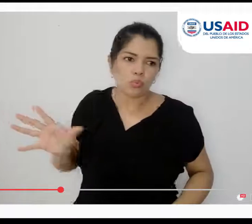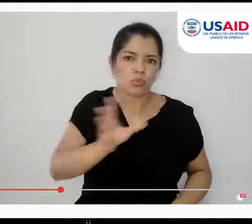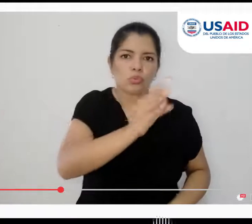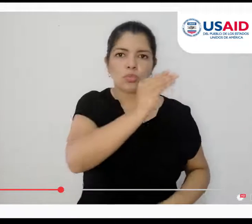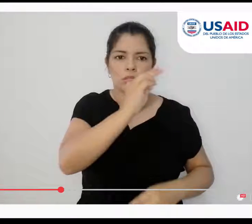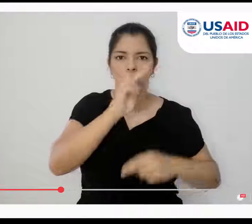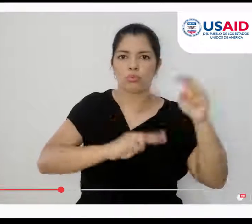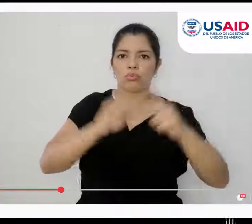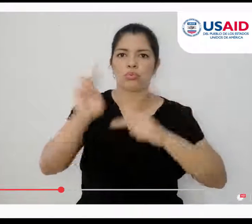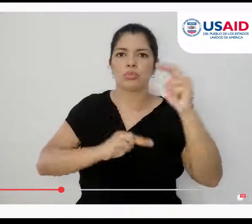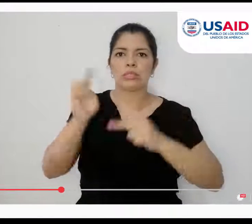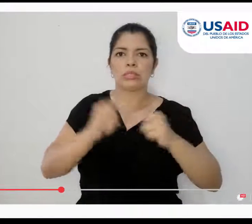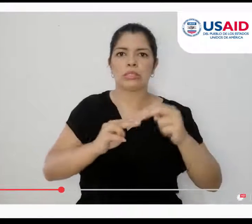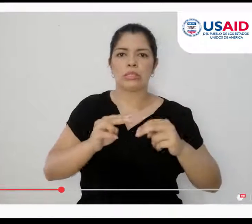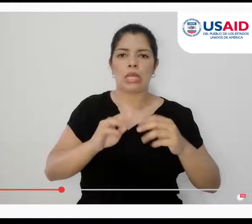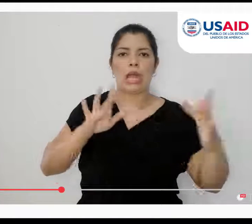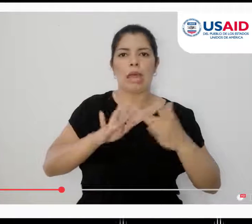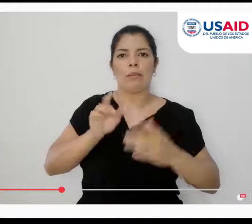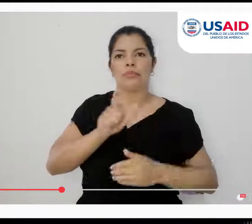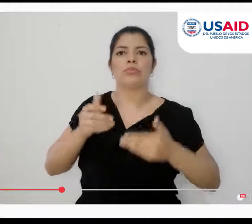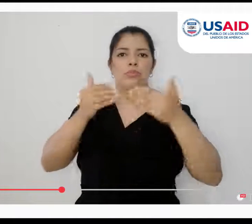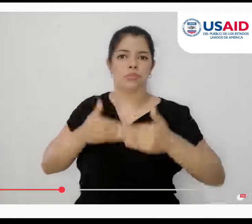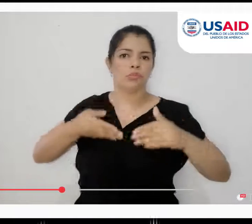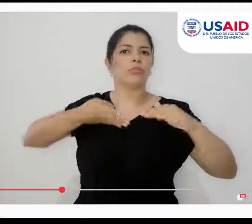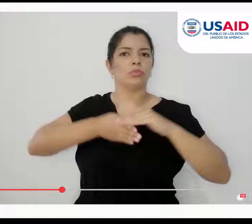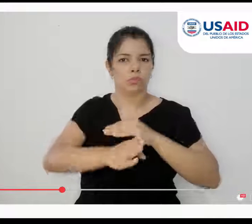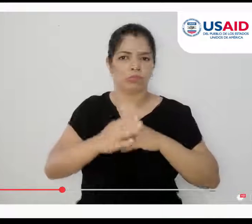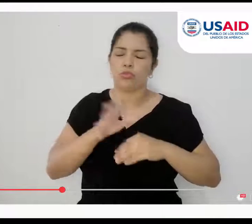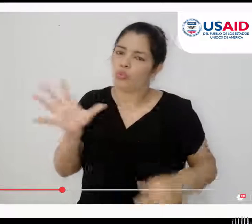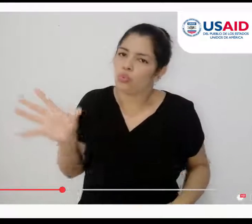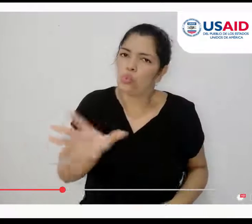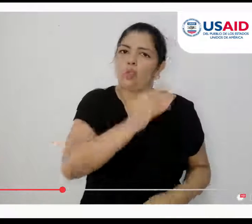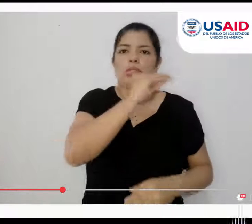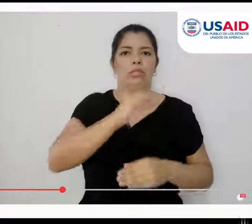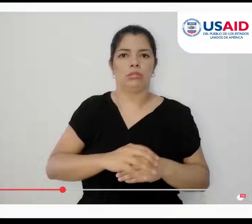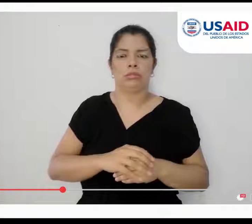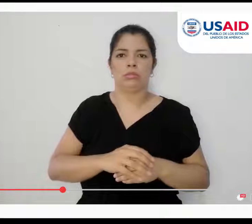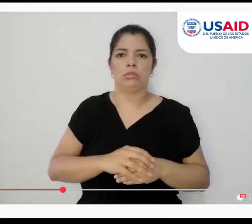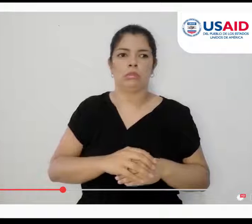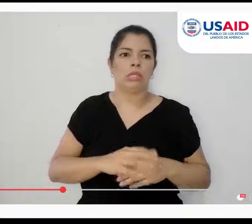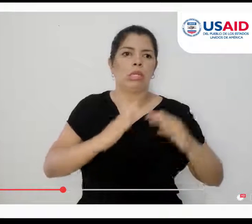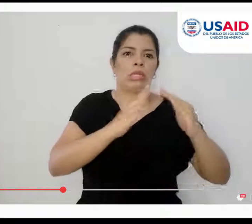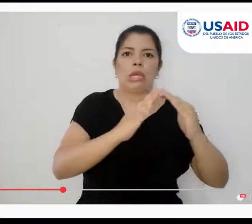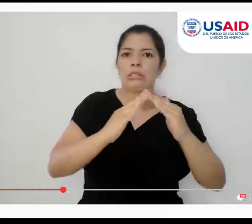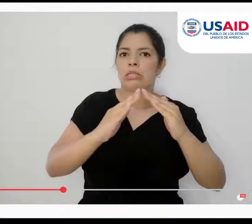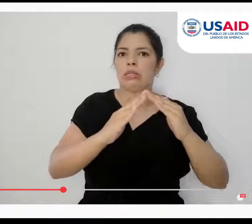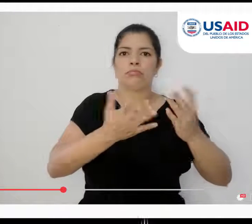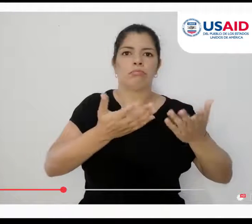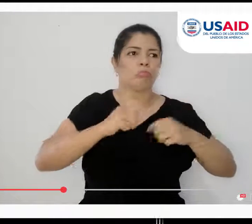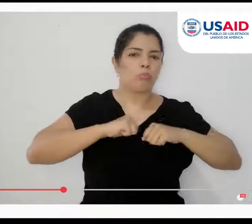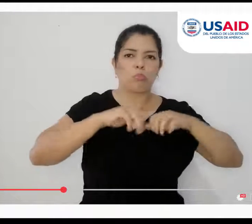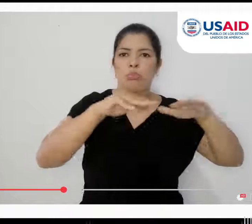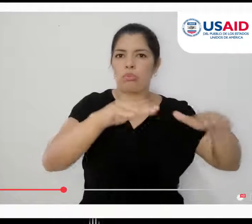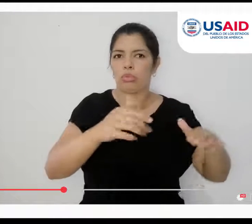parámetros de accesibilidad, todas las que se construyan en cualquiera de las modalidades, sean